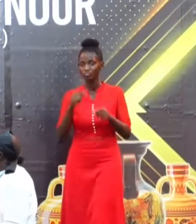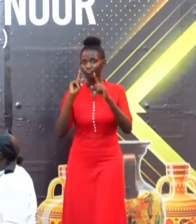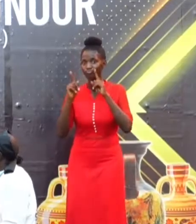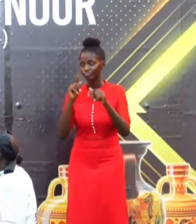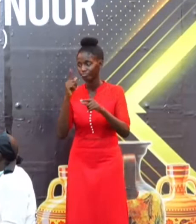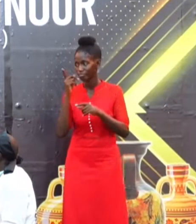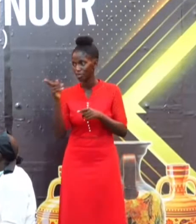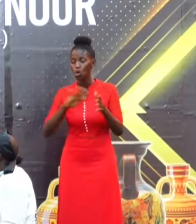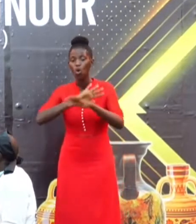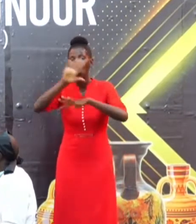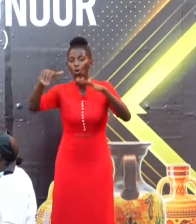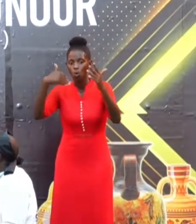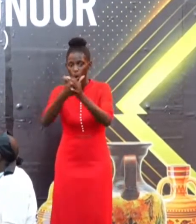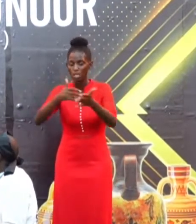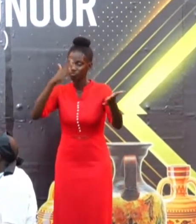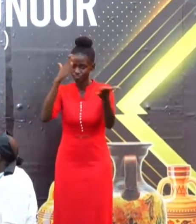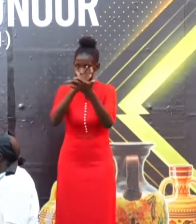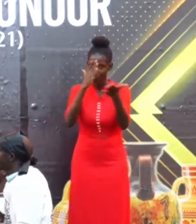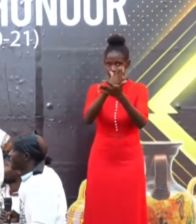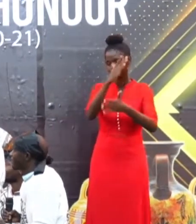wange byonna bituufu